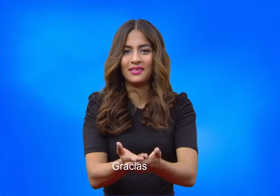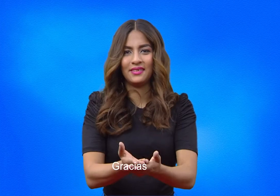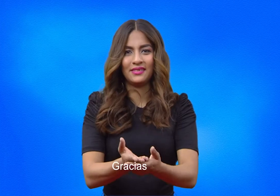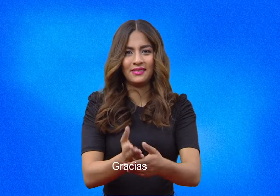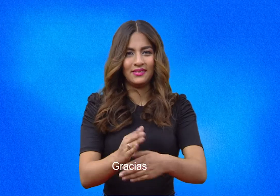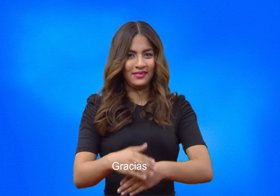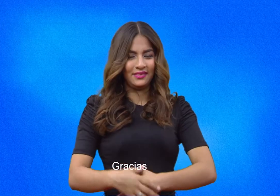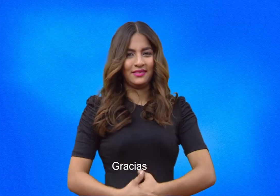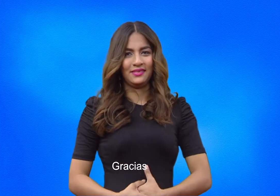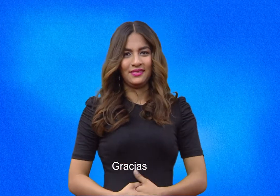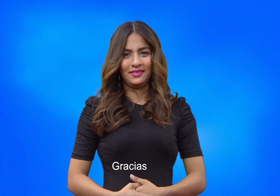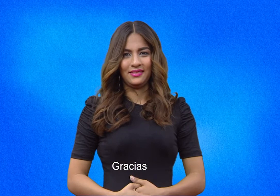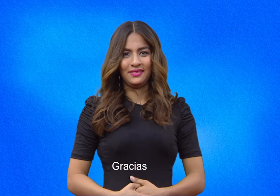Gracias.